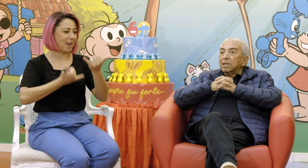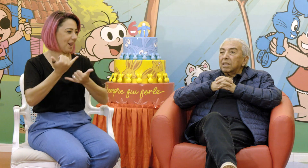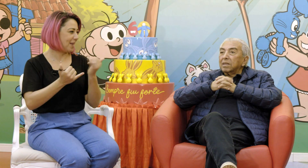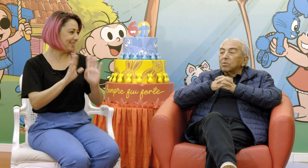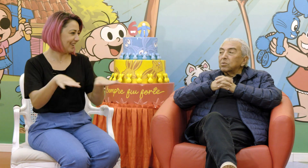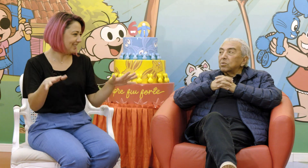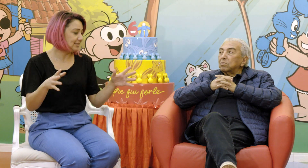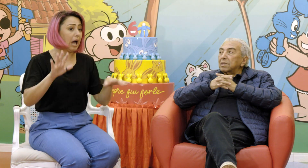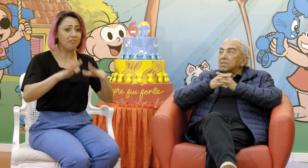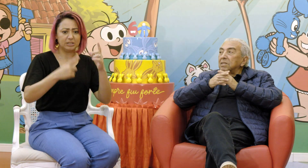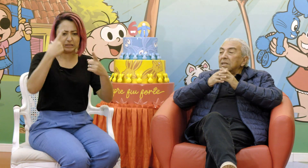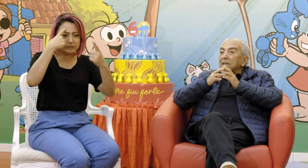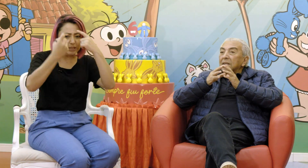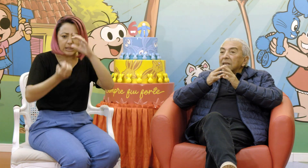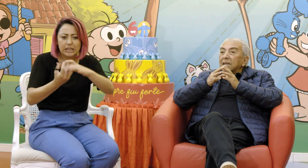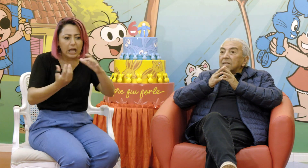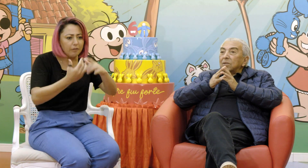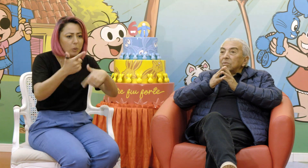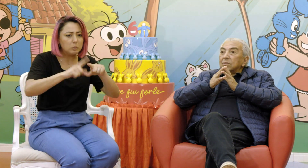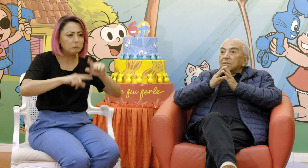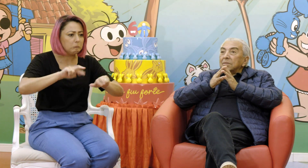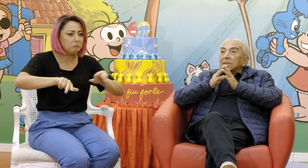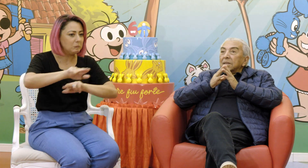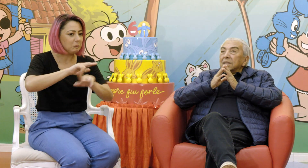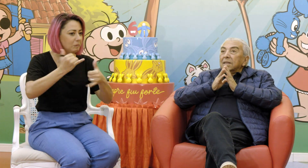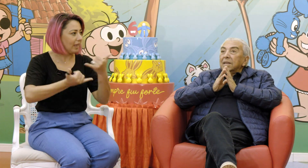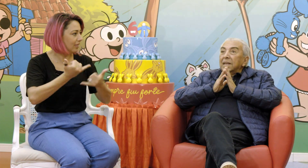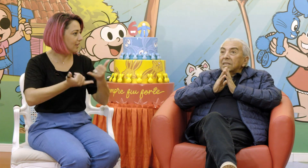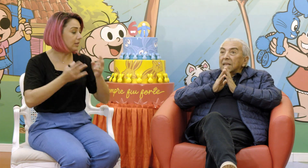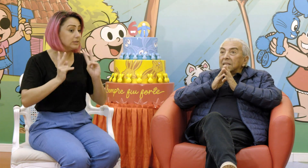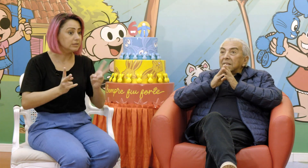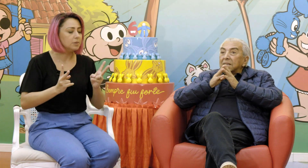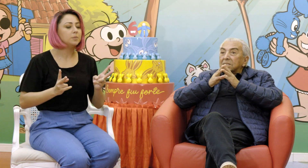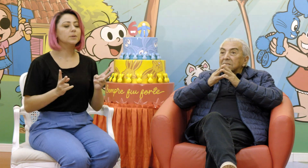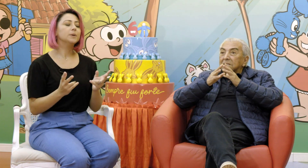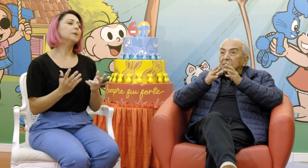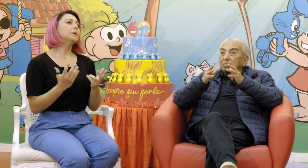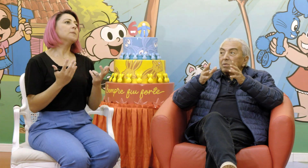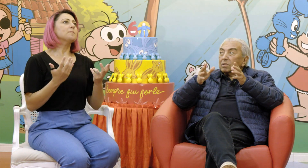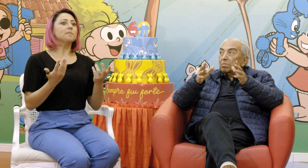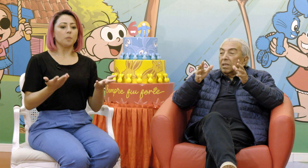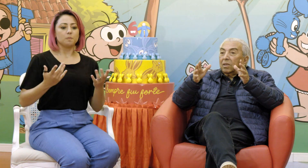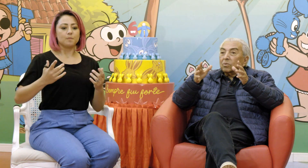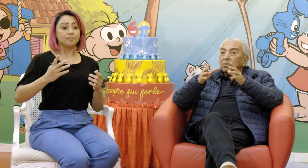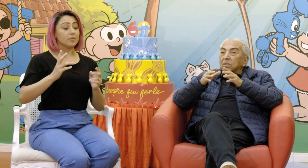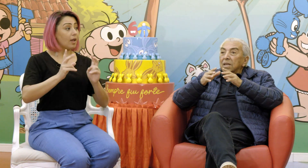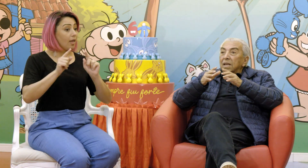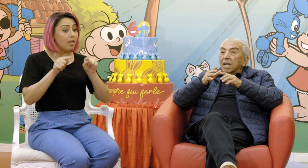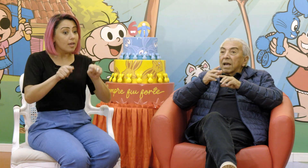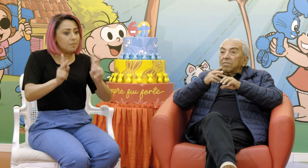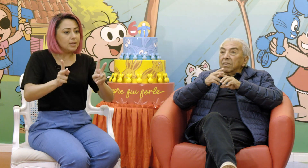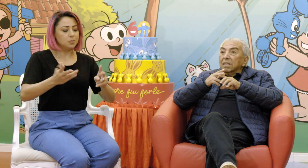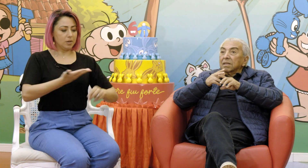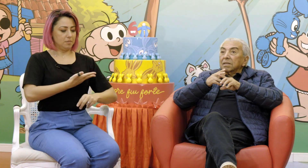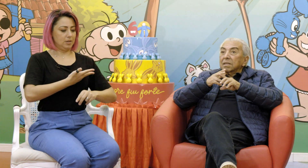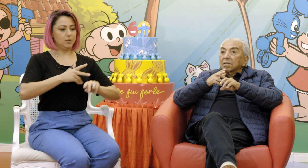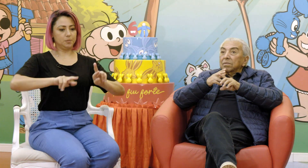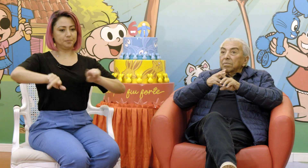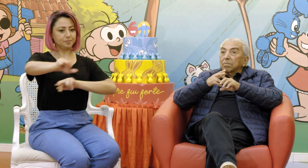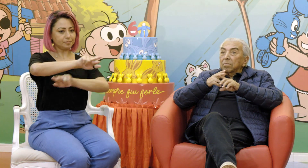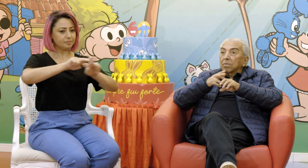outros brinquedos, tudo mais. Então, entre esses meus amiguinhos,